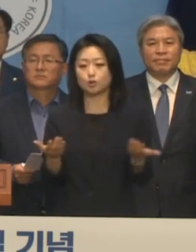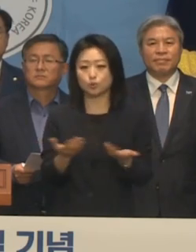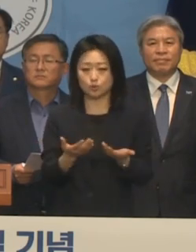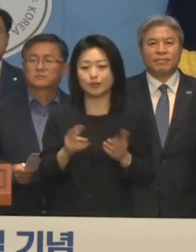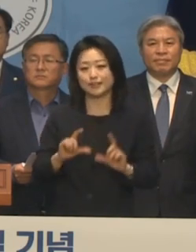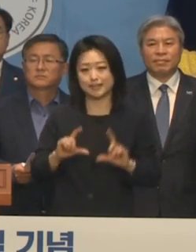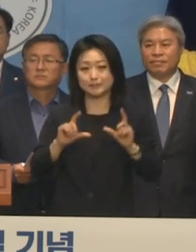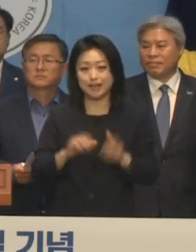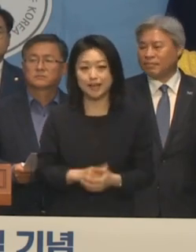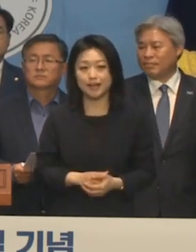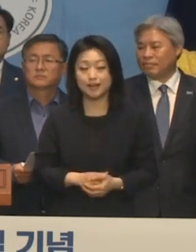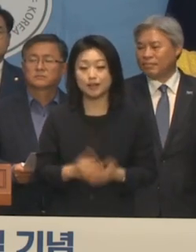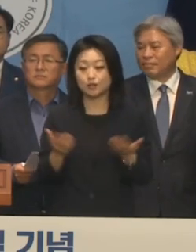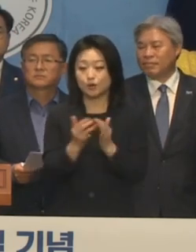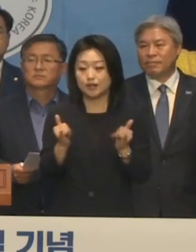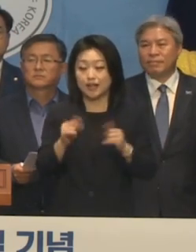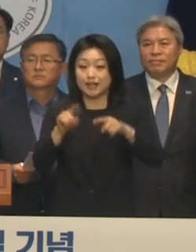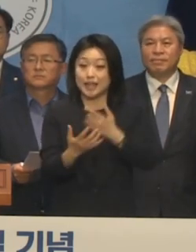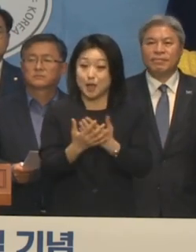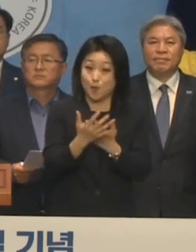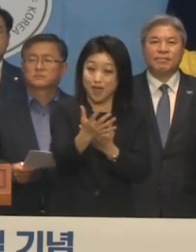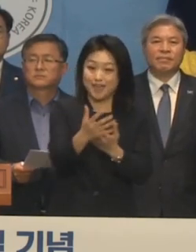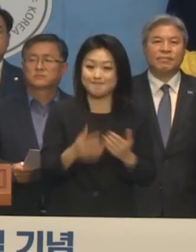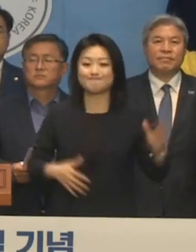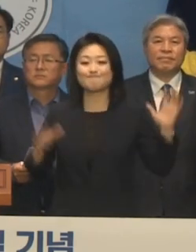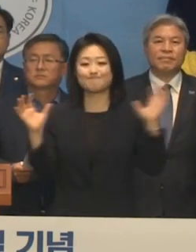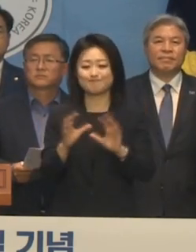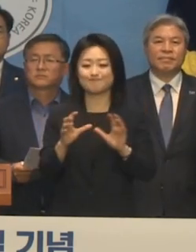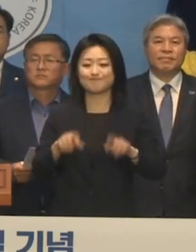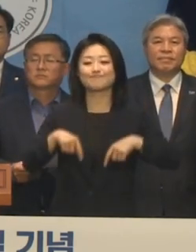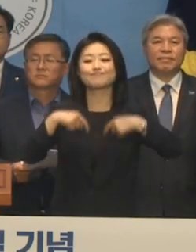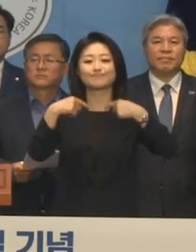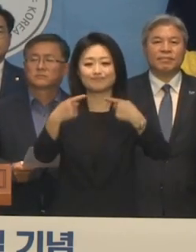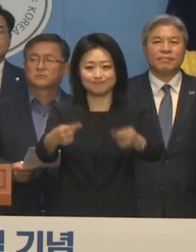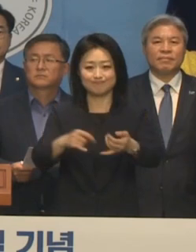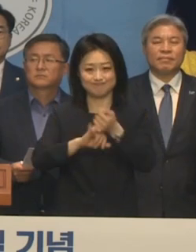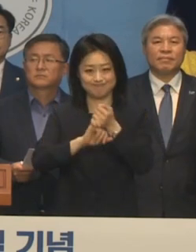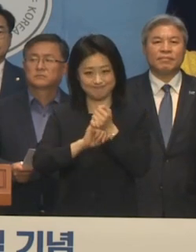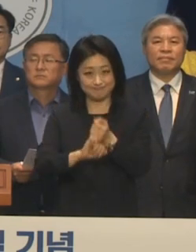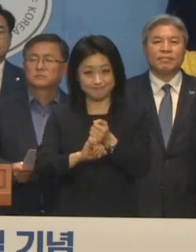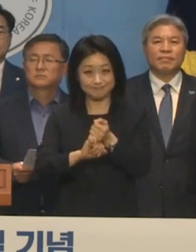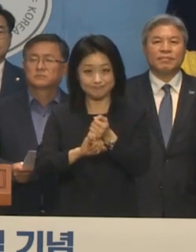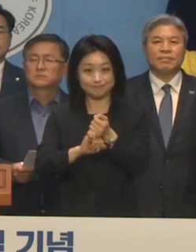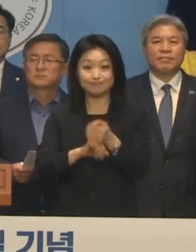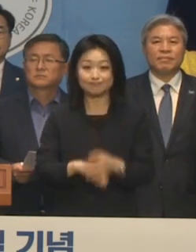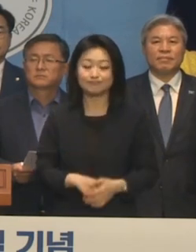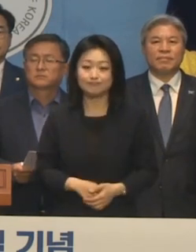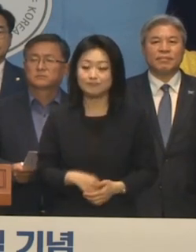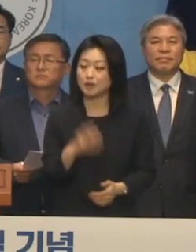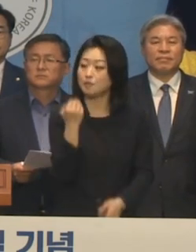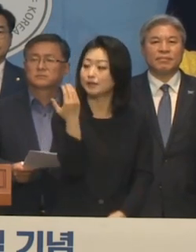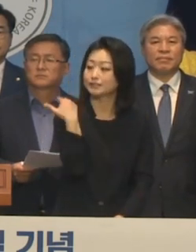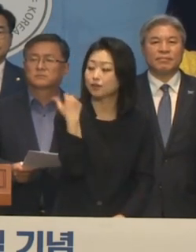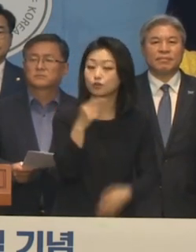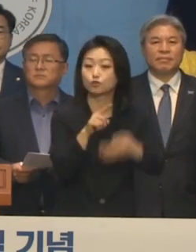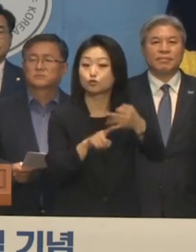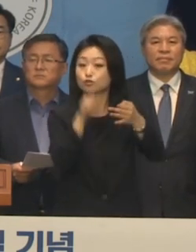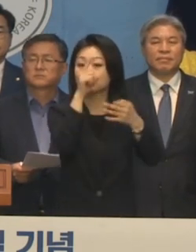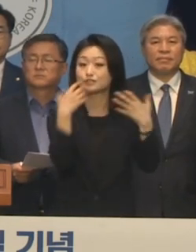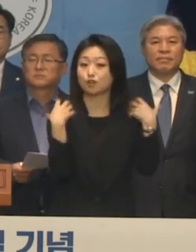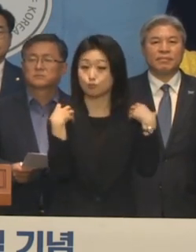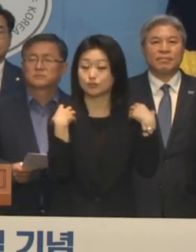저희들은 노동자 대회에 함께 참석하겠습니다. 얼마 전 윤석열